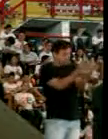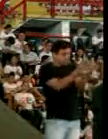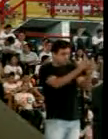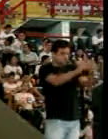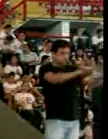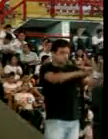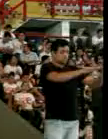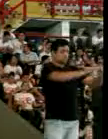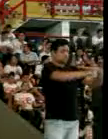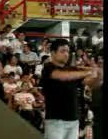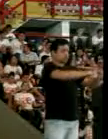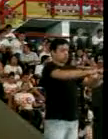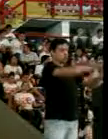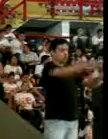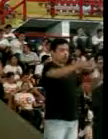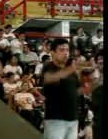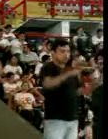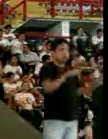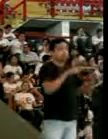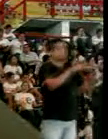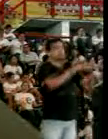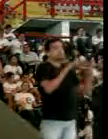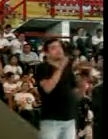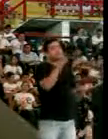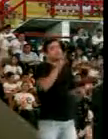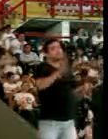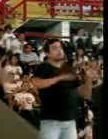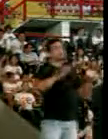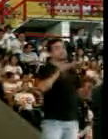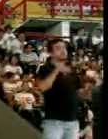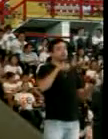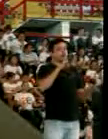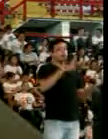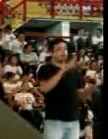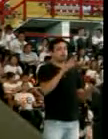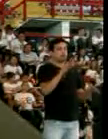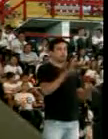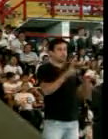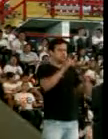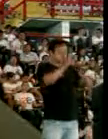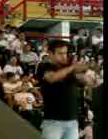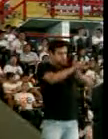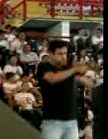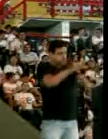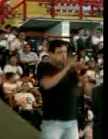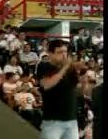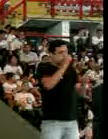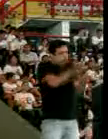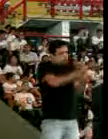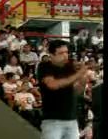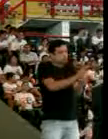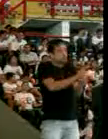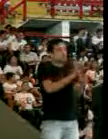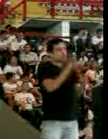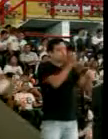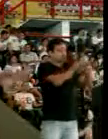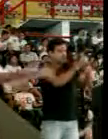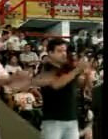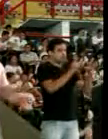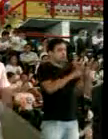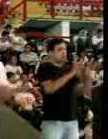com desertificação. Às vezes, é a exploração mineral. Em busca de achar